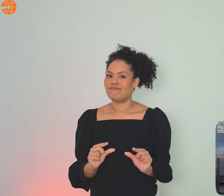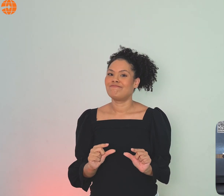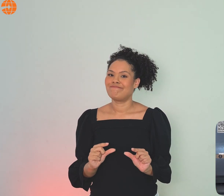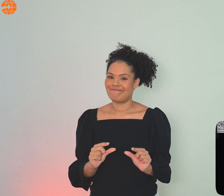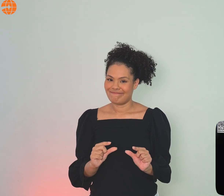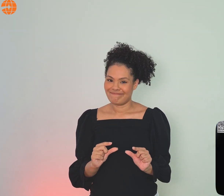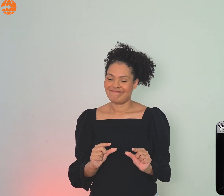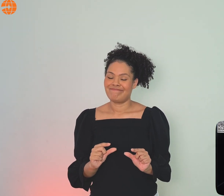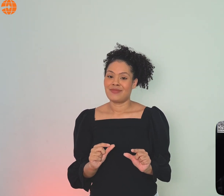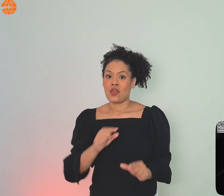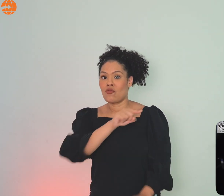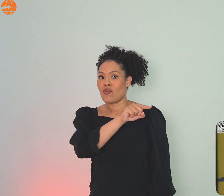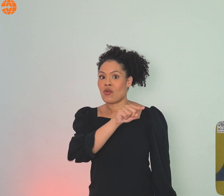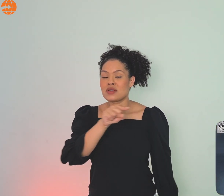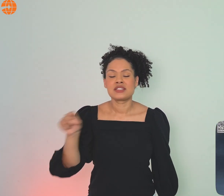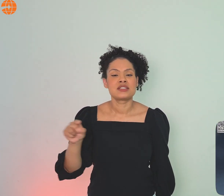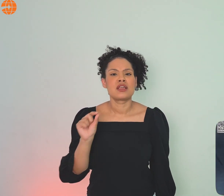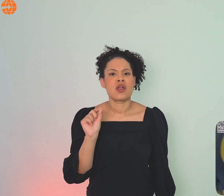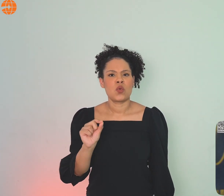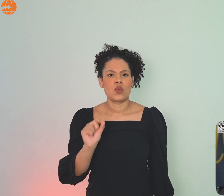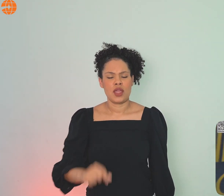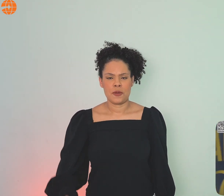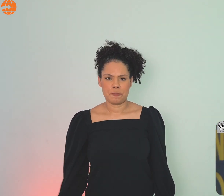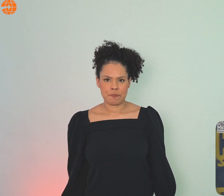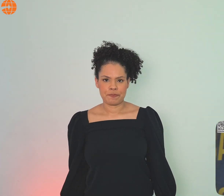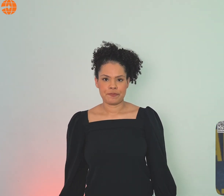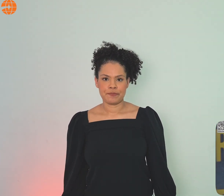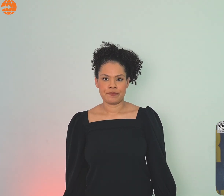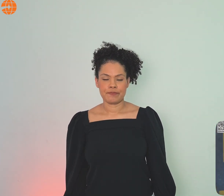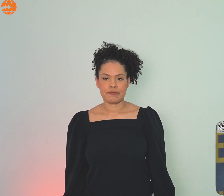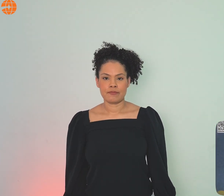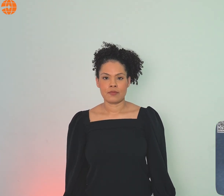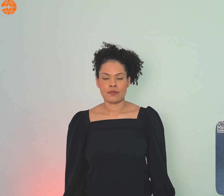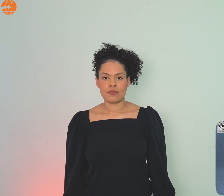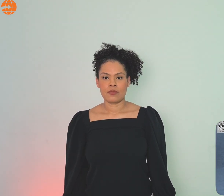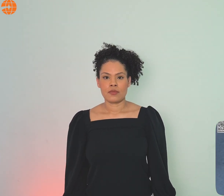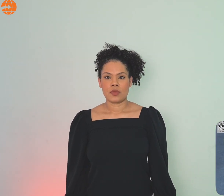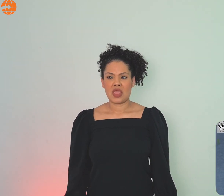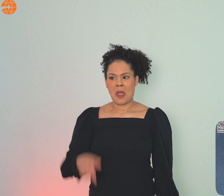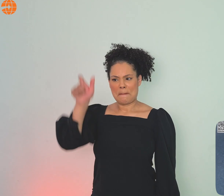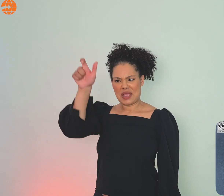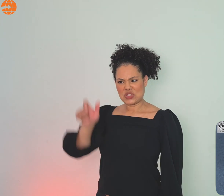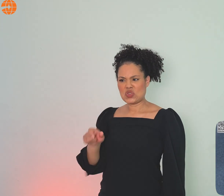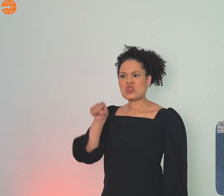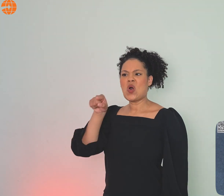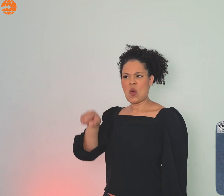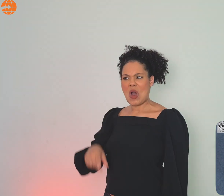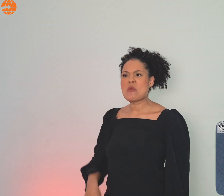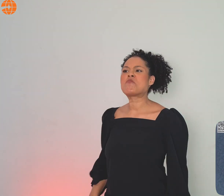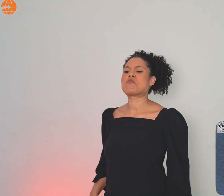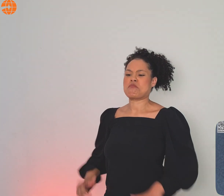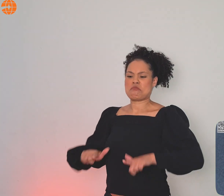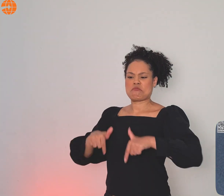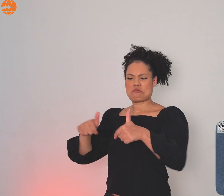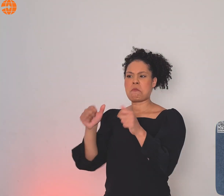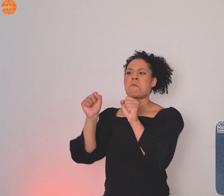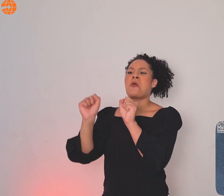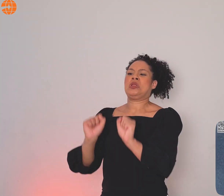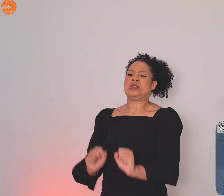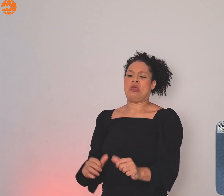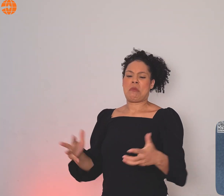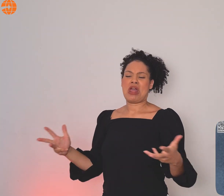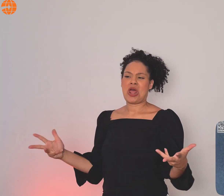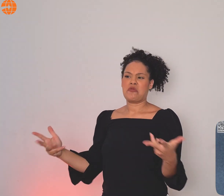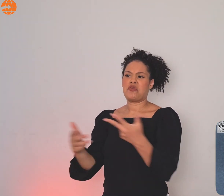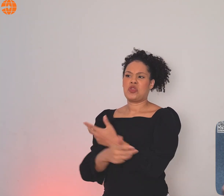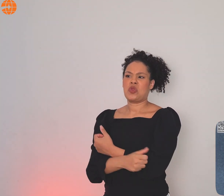Você não pode, de forma nenhuma, achar que alguém faz uma grande coisa sem medo. Não tem nada grandioso que